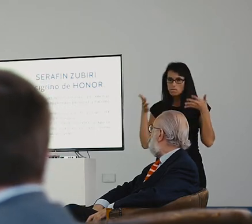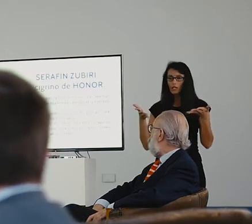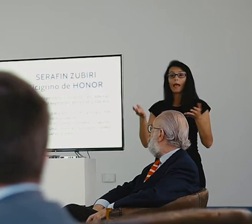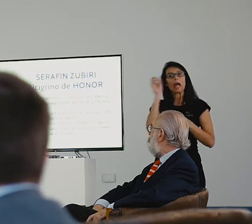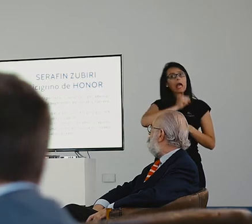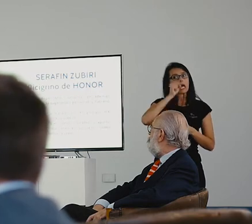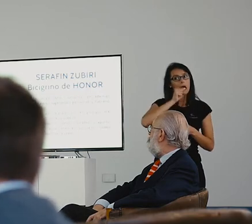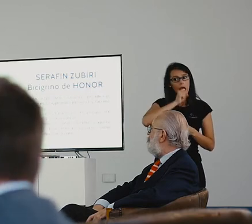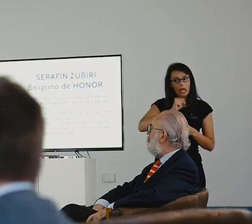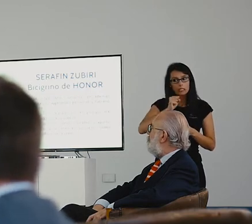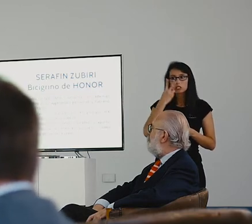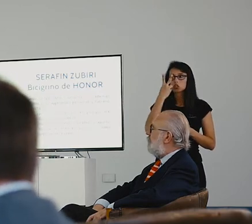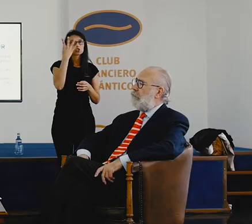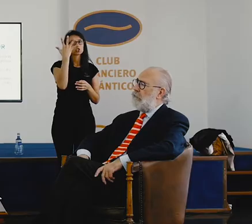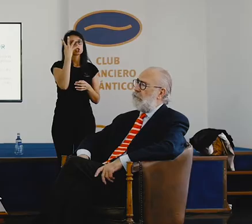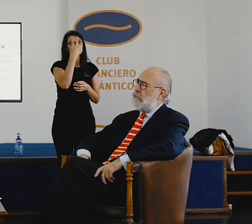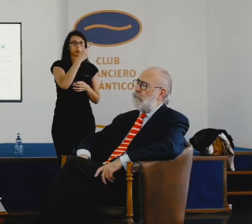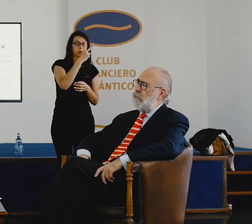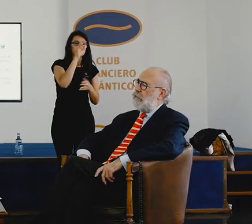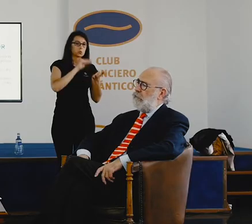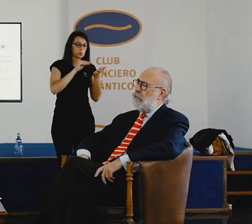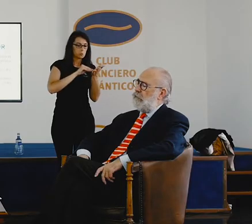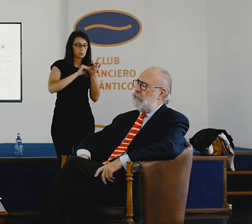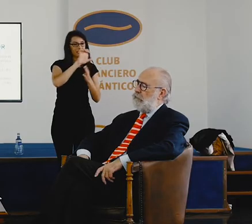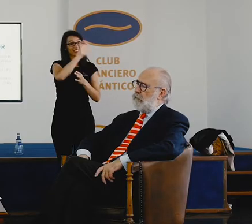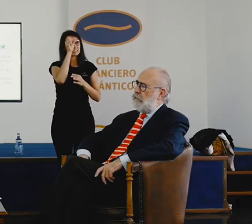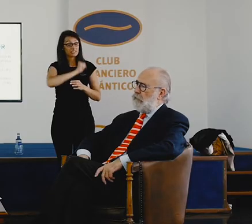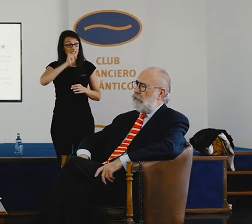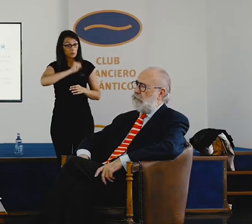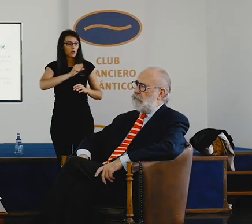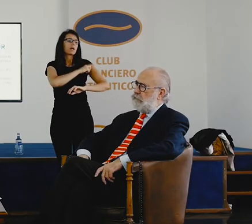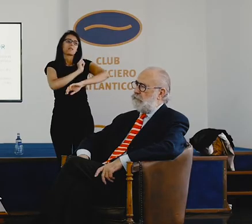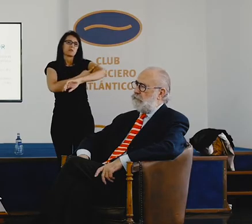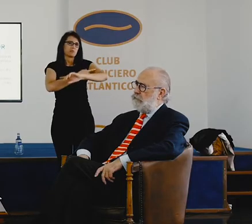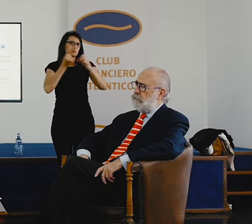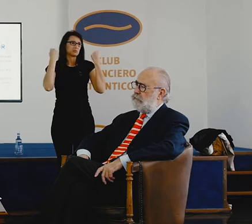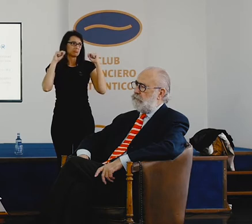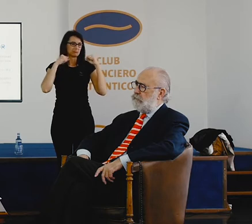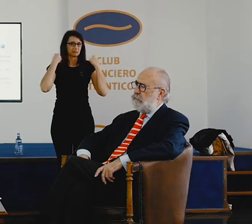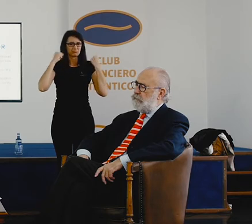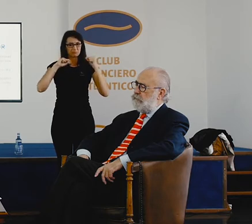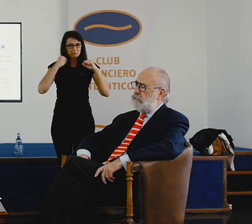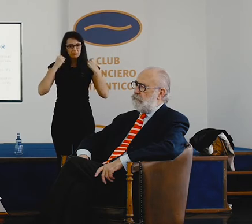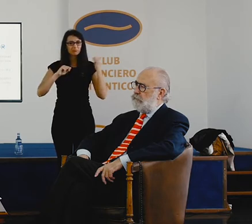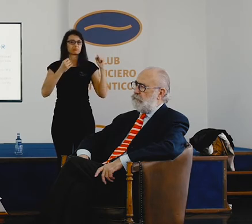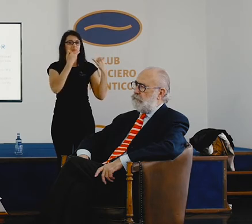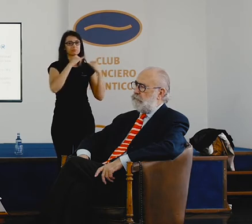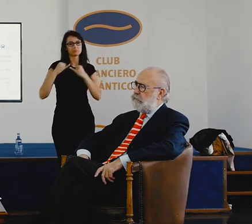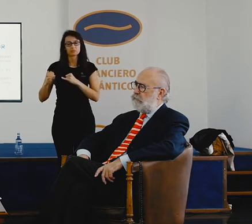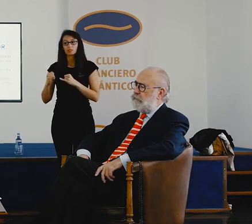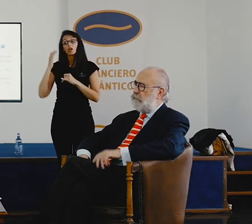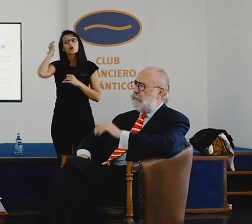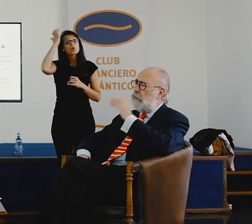y haber estado dos veces en Eurovisión, hace muchísimo deporte, sigue haciendo, ahora tiene espectáculos por ahí, creo que el año que viene va a hacer en Coruña